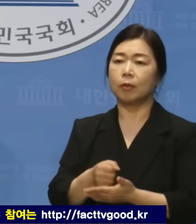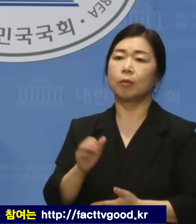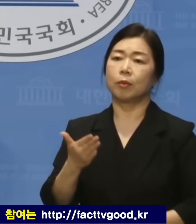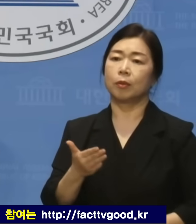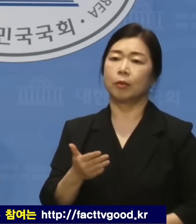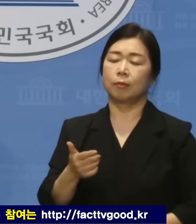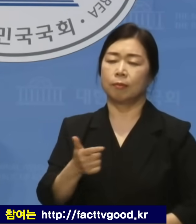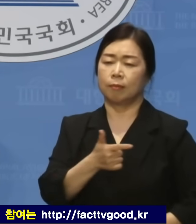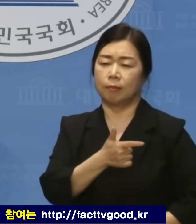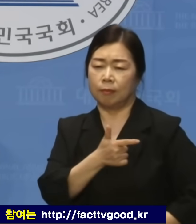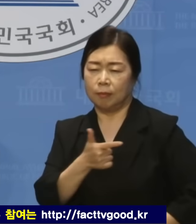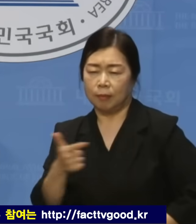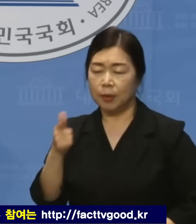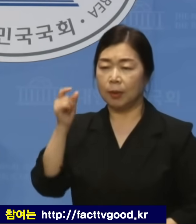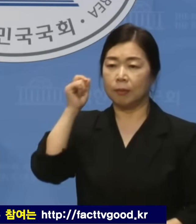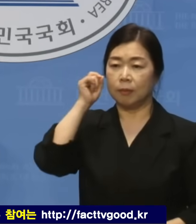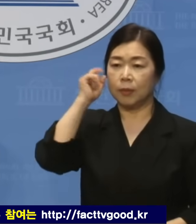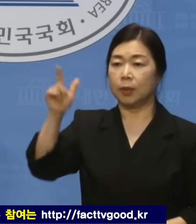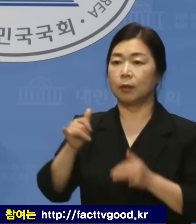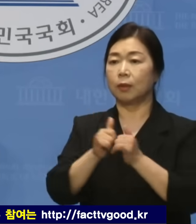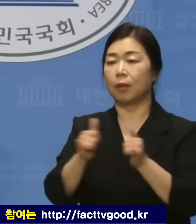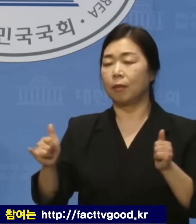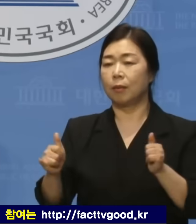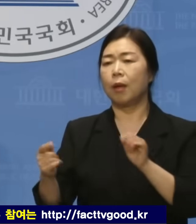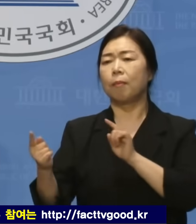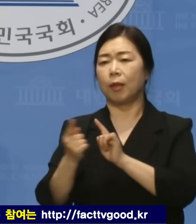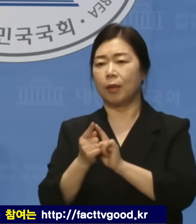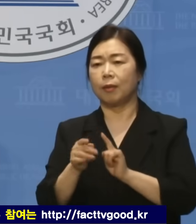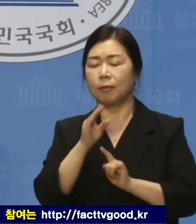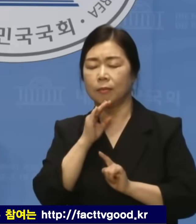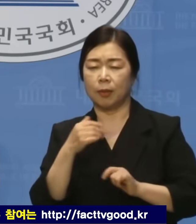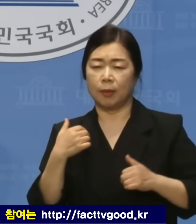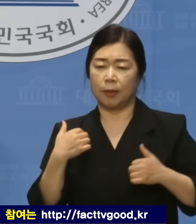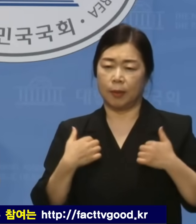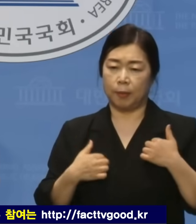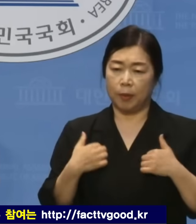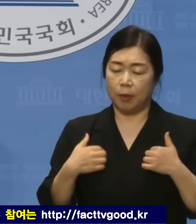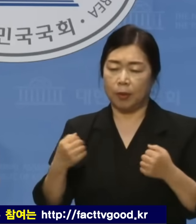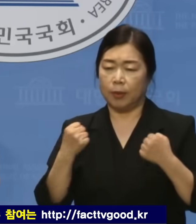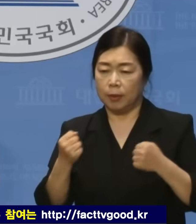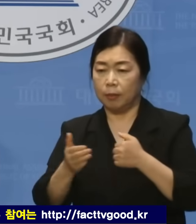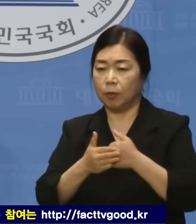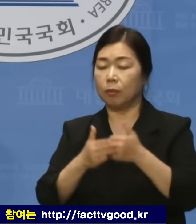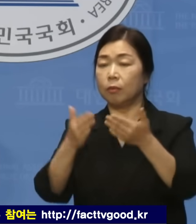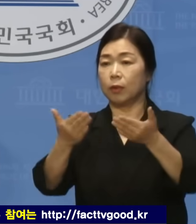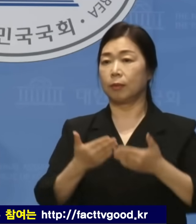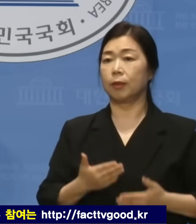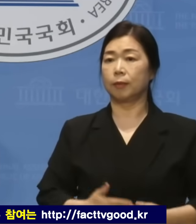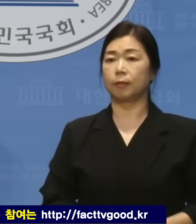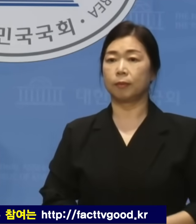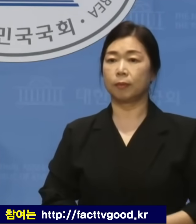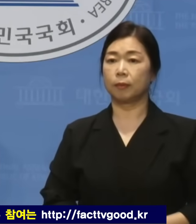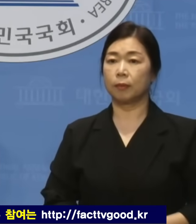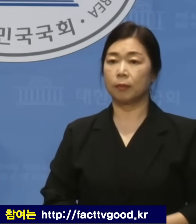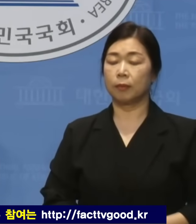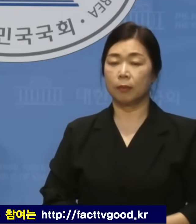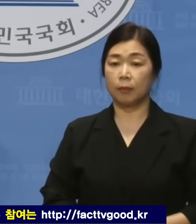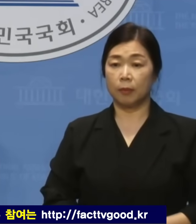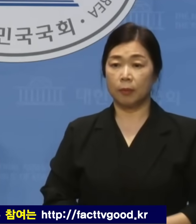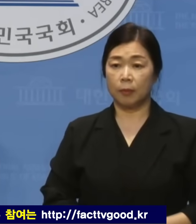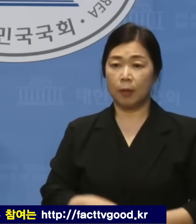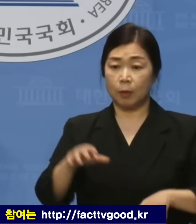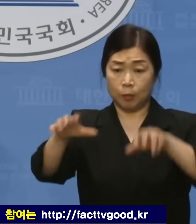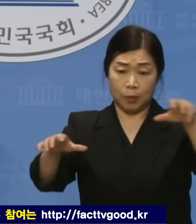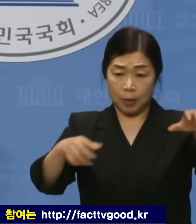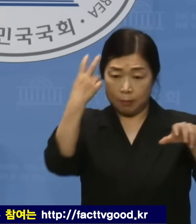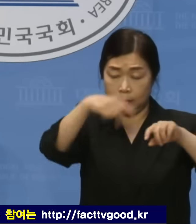큰 인재를 만나서 천군만마를 얻은 듯한 그런 기쁜 마음입니다. 이제 치안